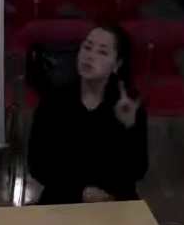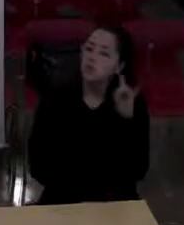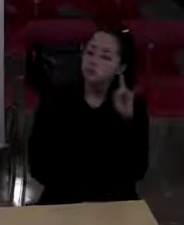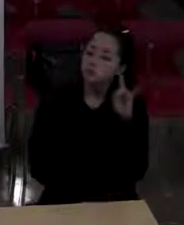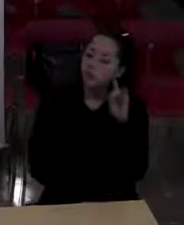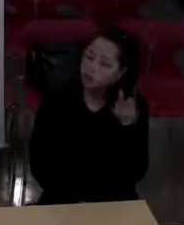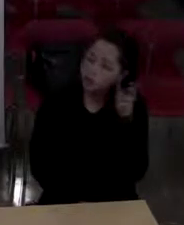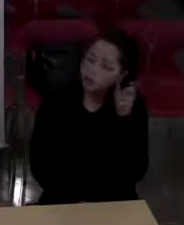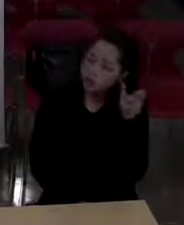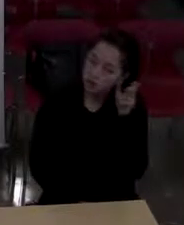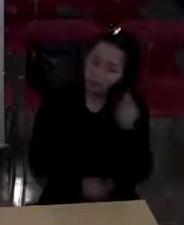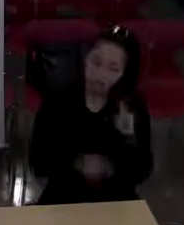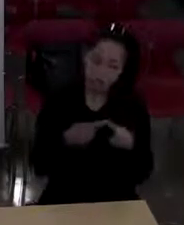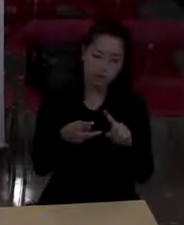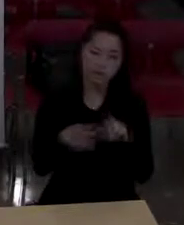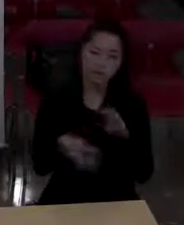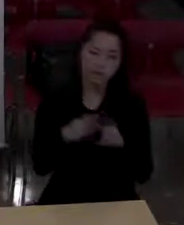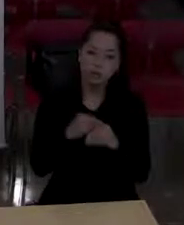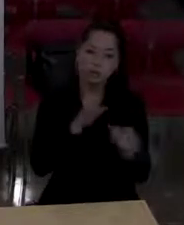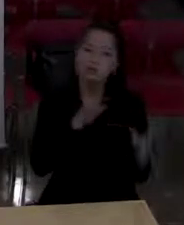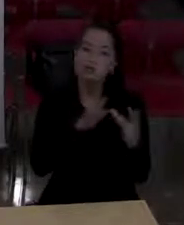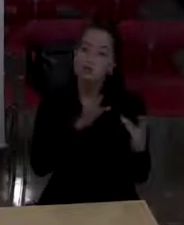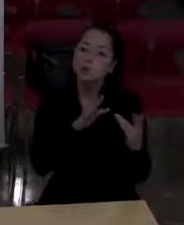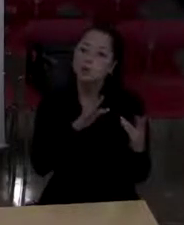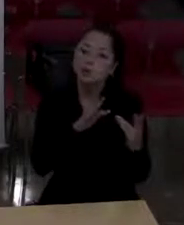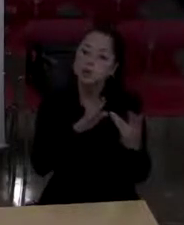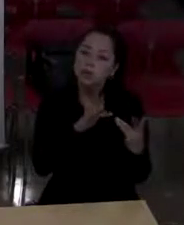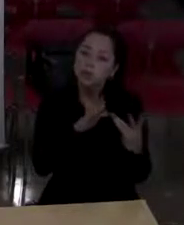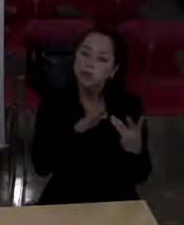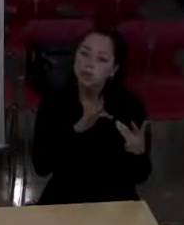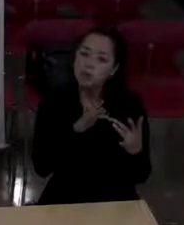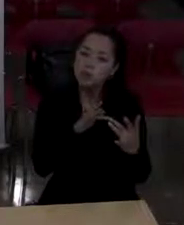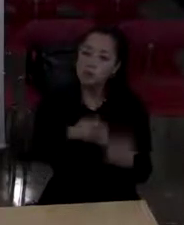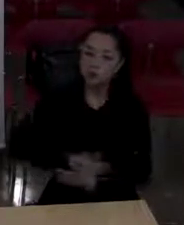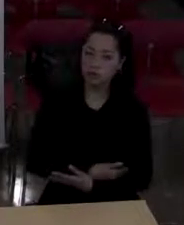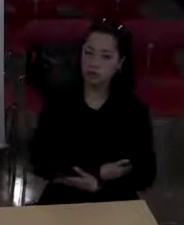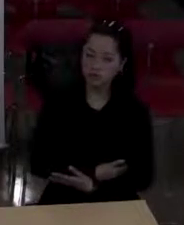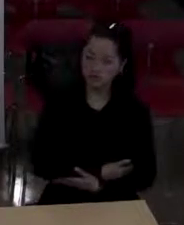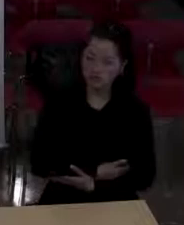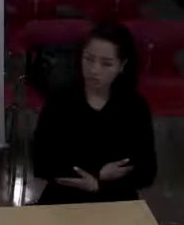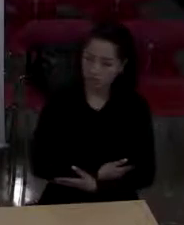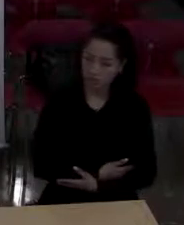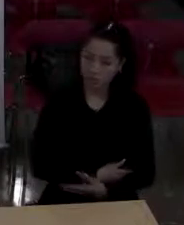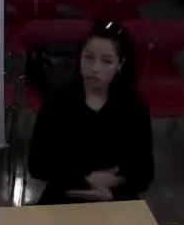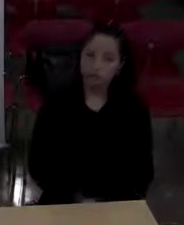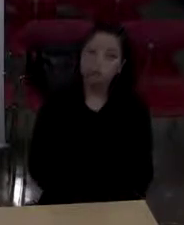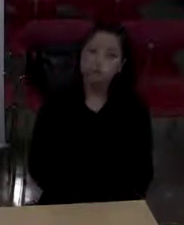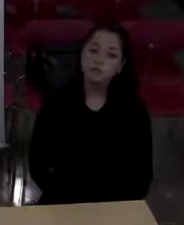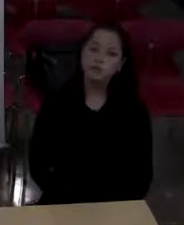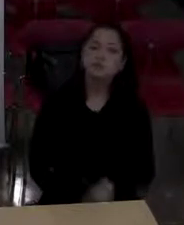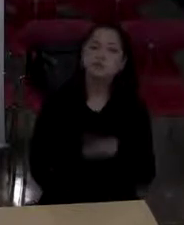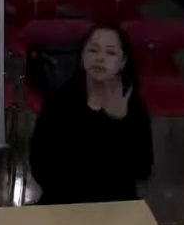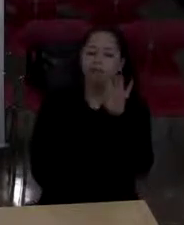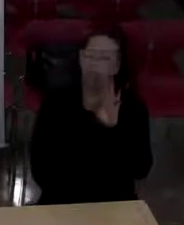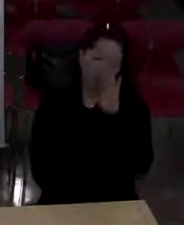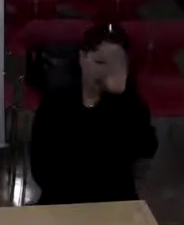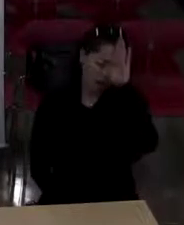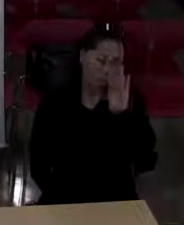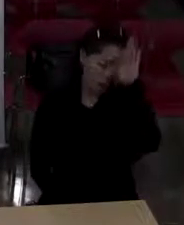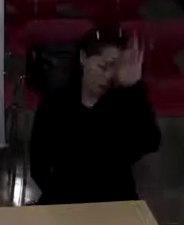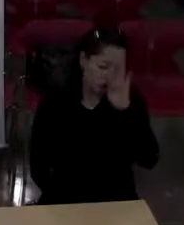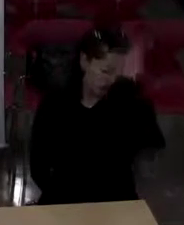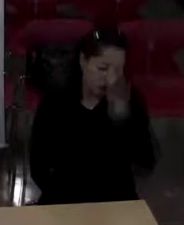ese bebé. Les decíamos que usualmente se estimula la parte auditiva, pero si un niño